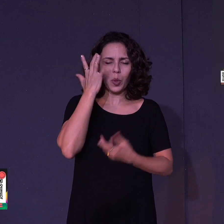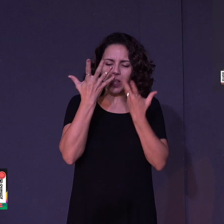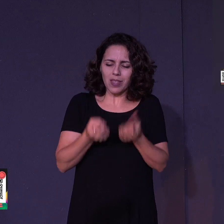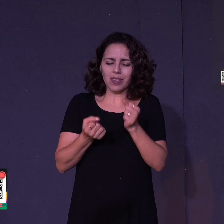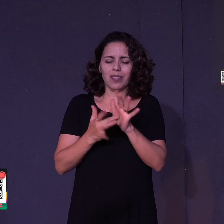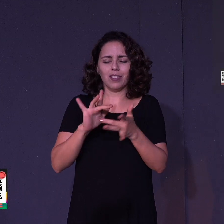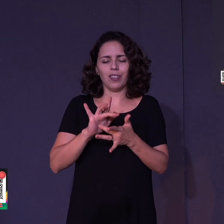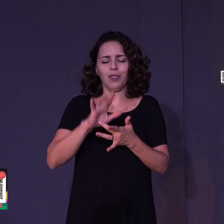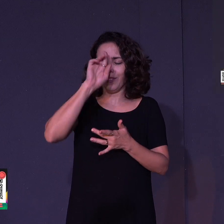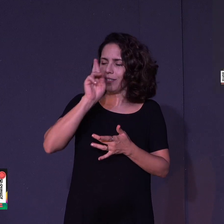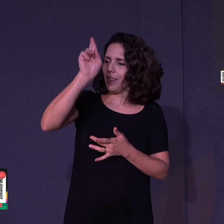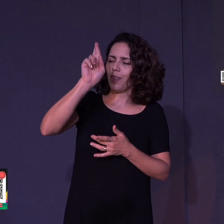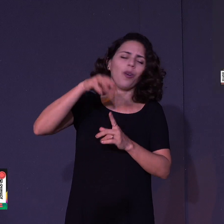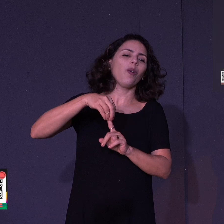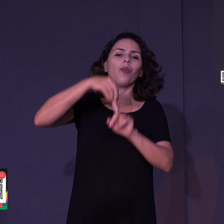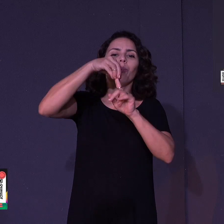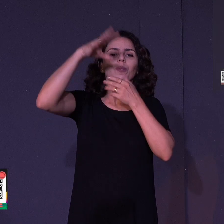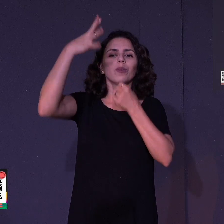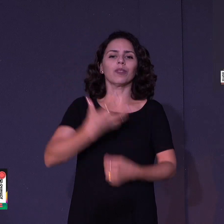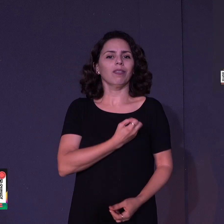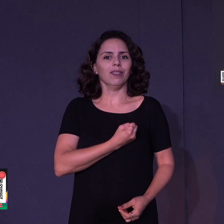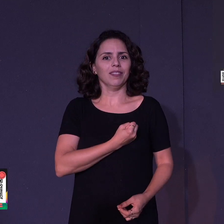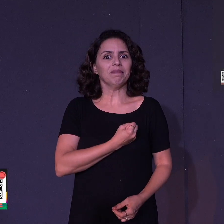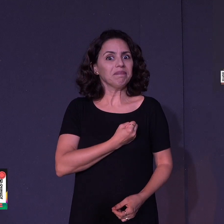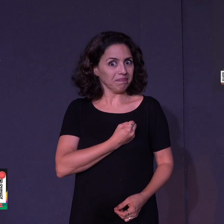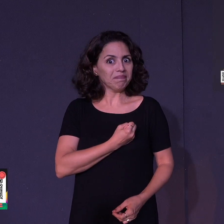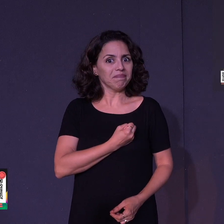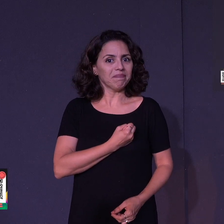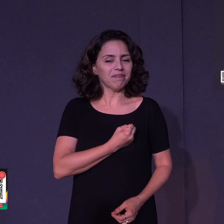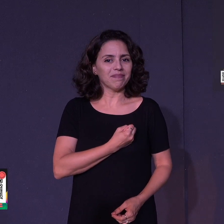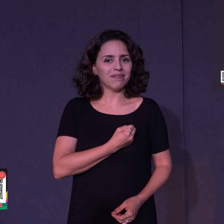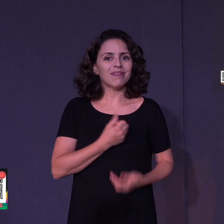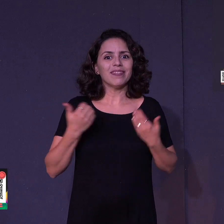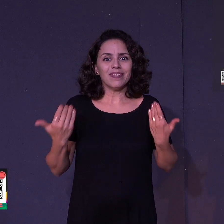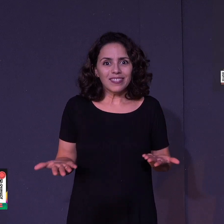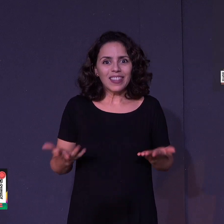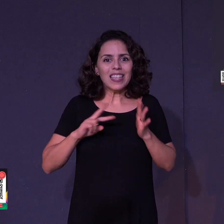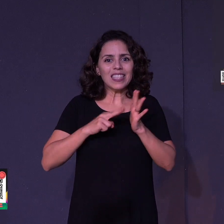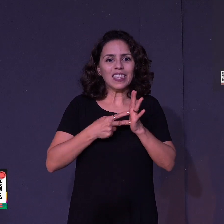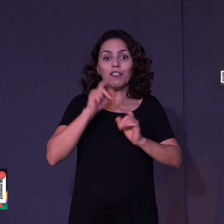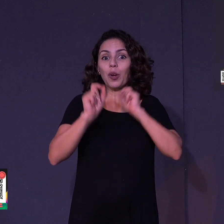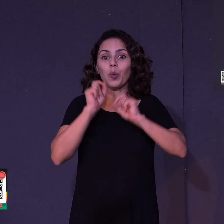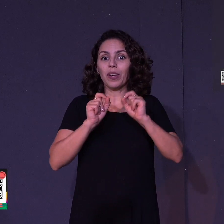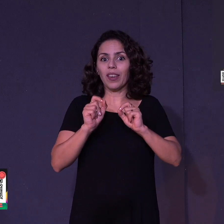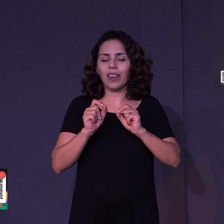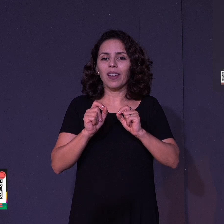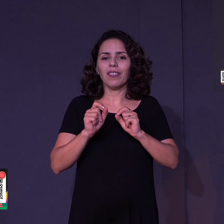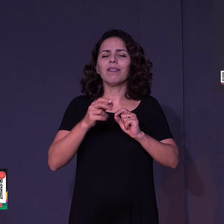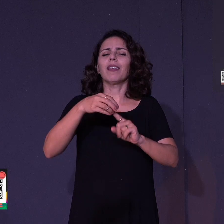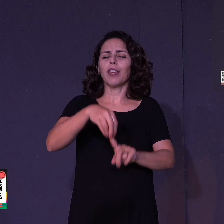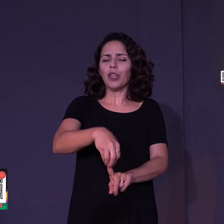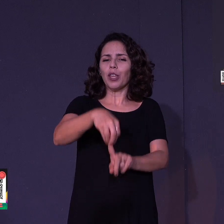o Senhor Jesus. Isso significa uma coisa: que ainda há uma saída, ou melhor, a única